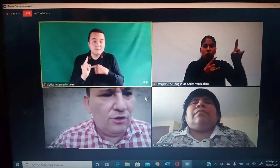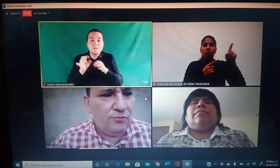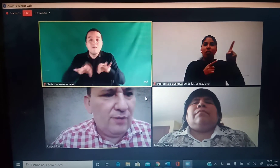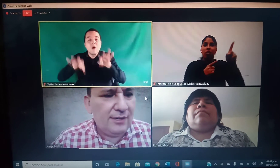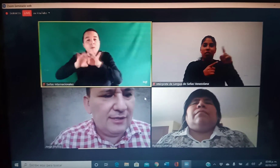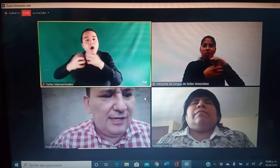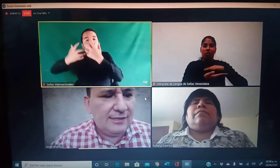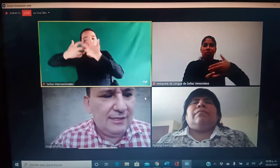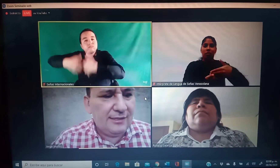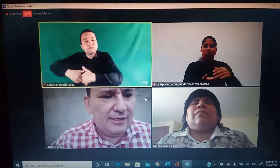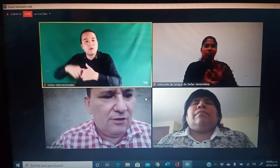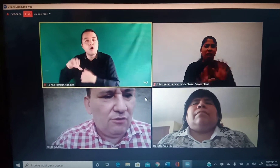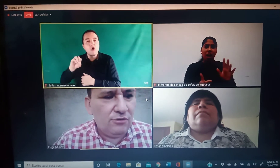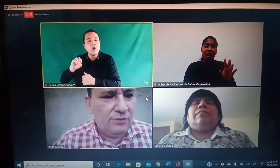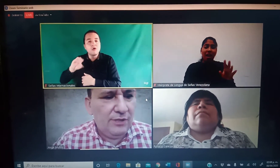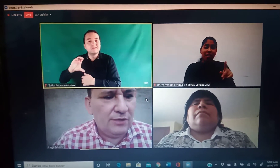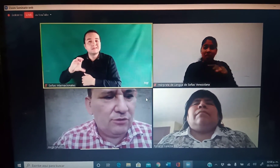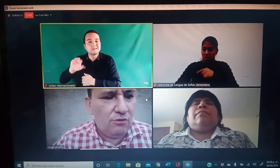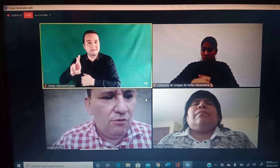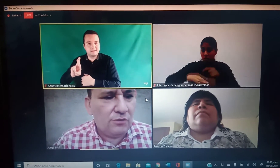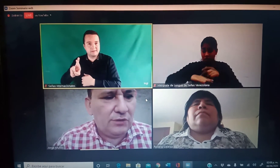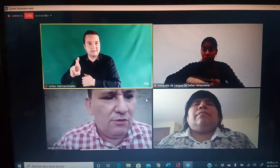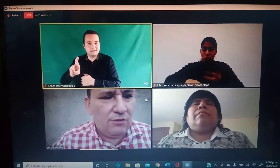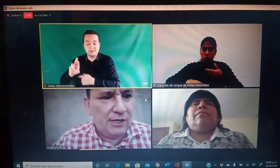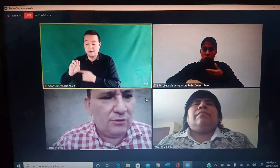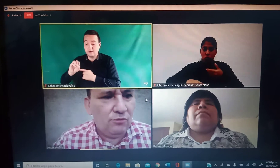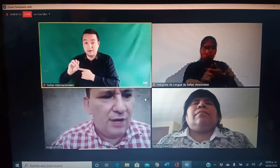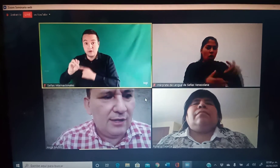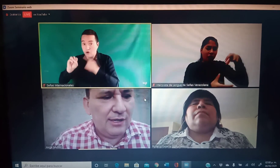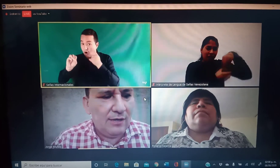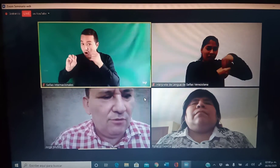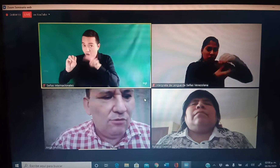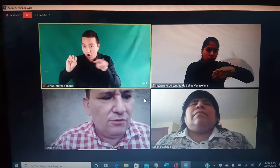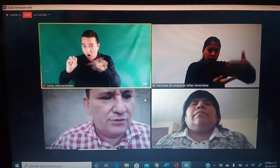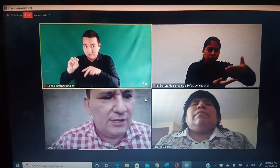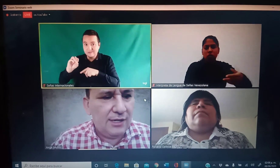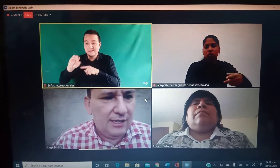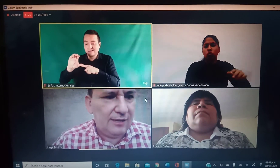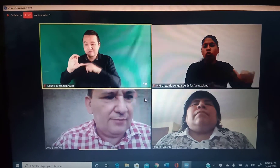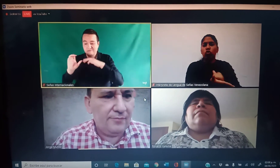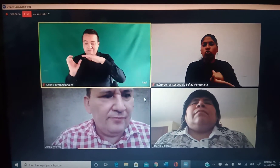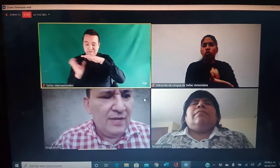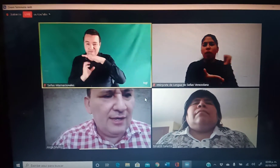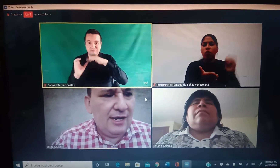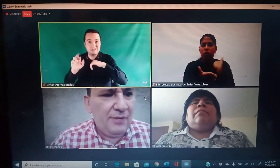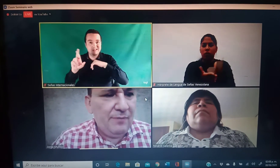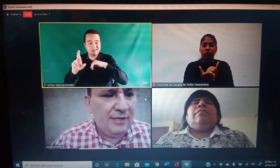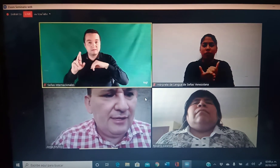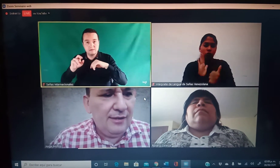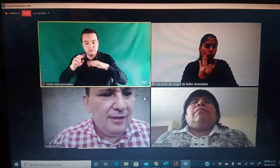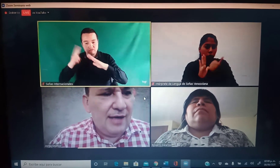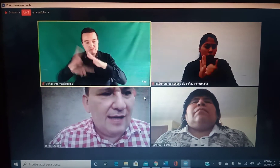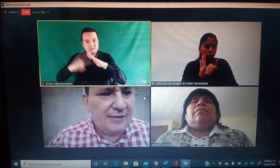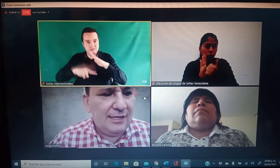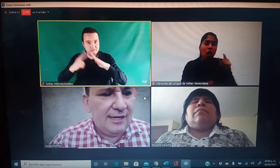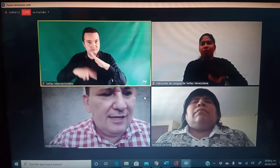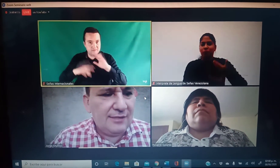software que es el reconocimiento óptico de lectura. Ah, ok. OCR. OCR. Que le permite